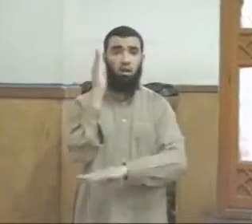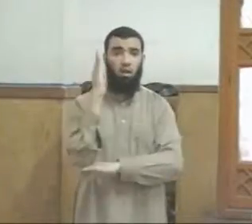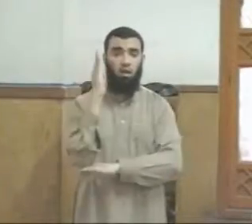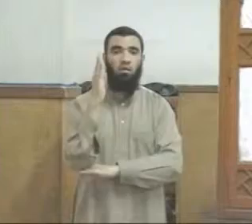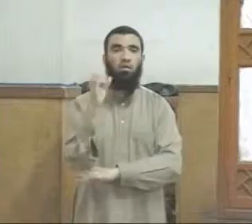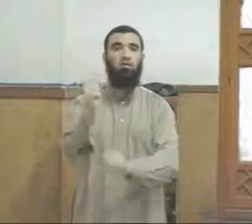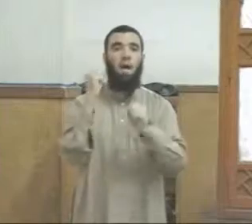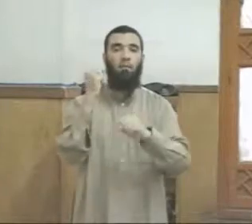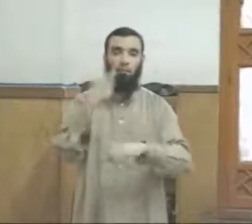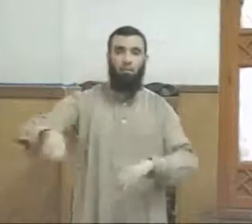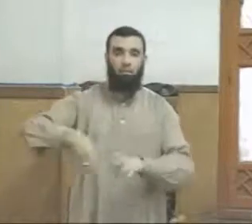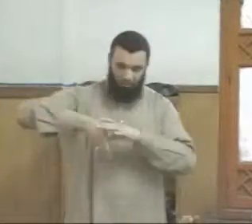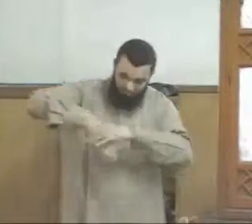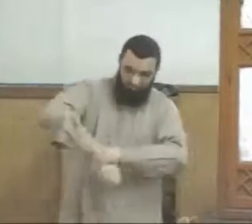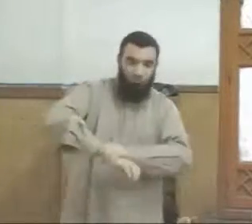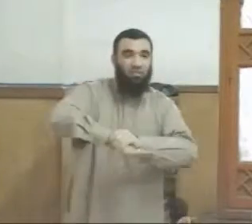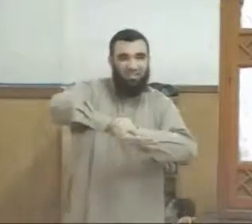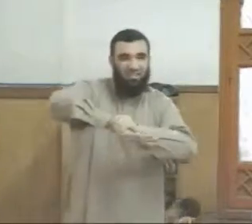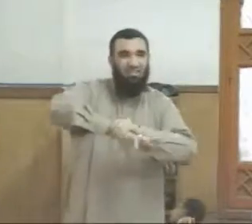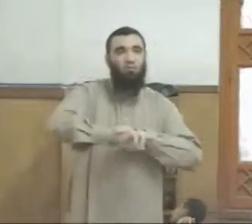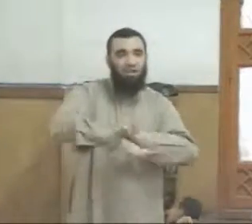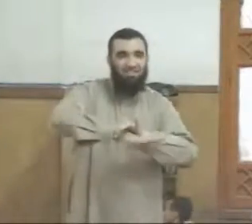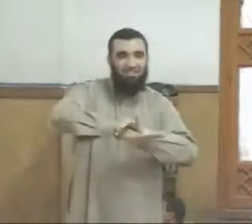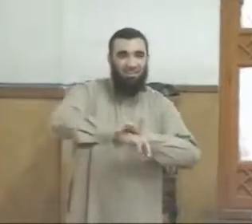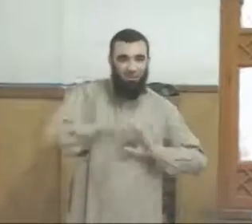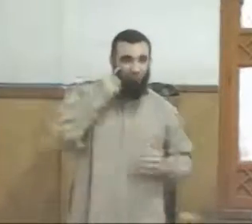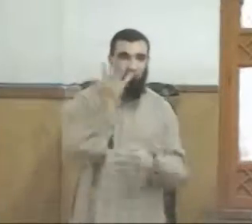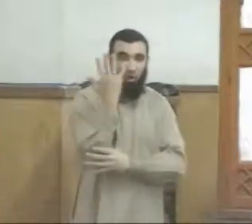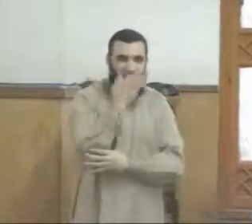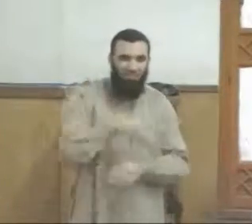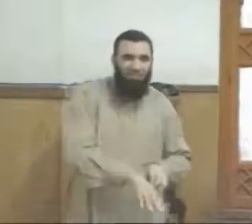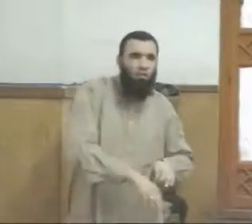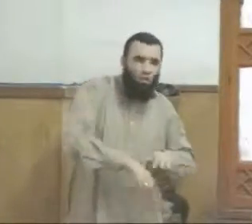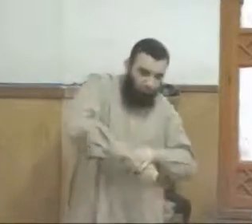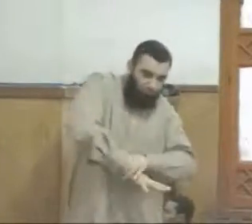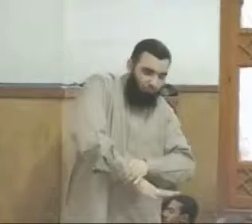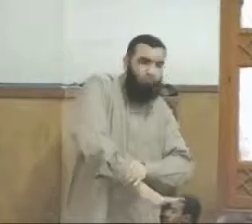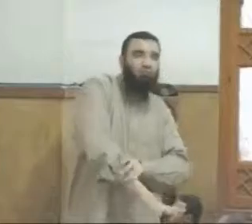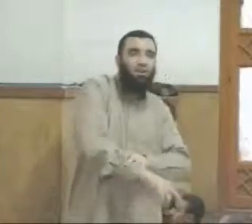أصلها ثابت، جذور عميقة ممتدة